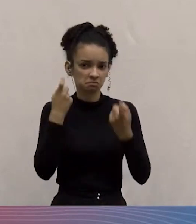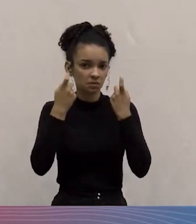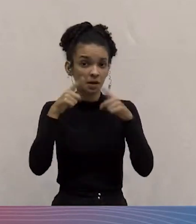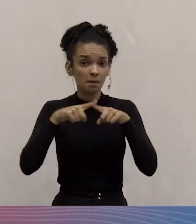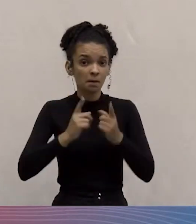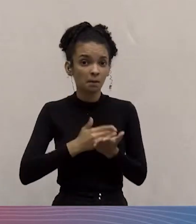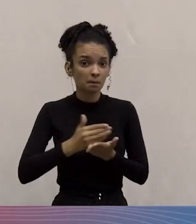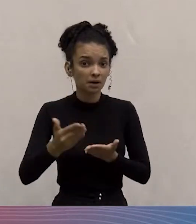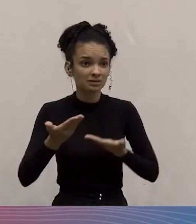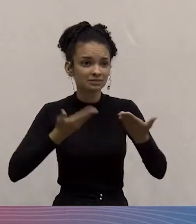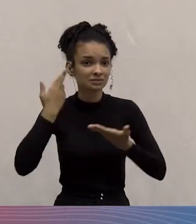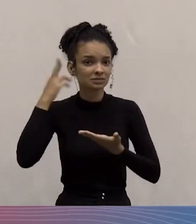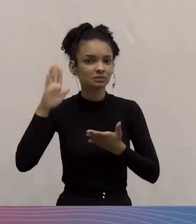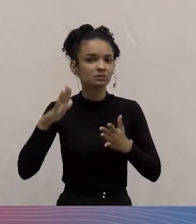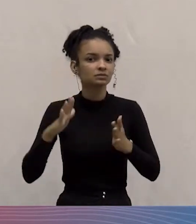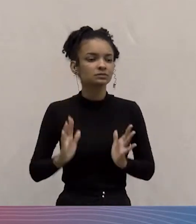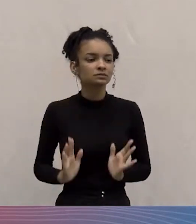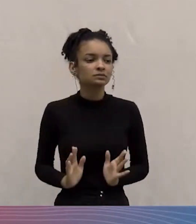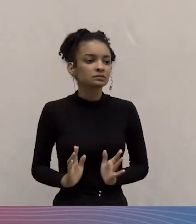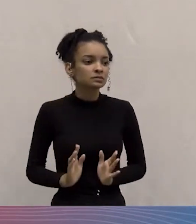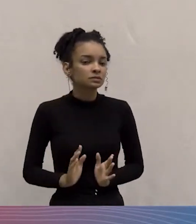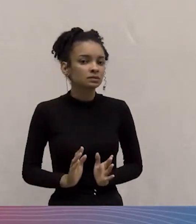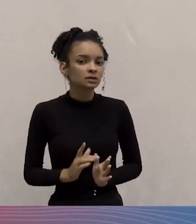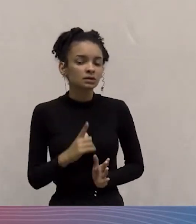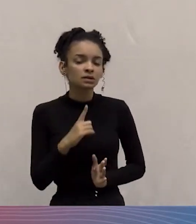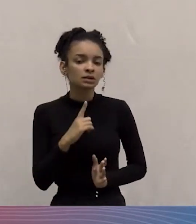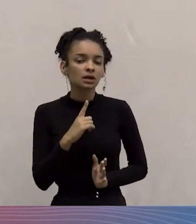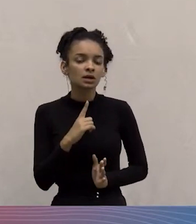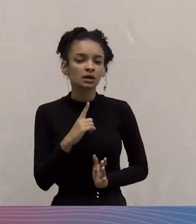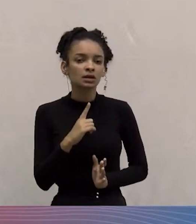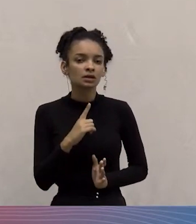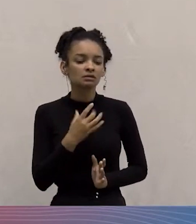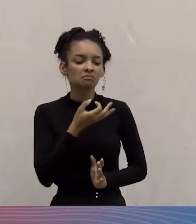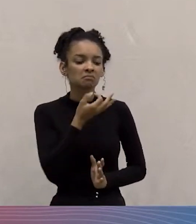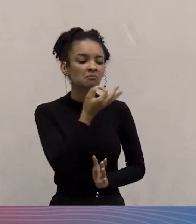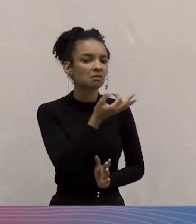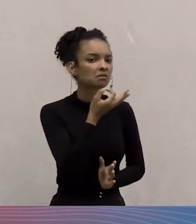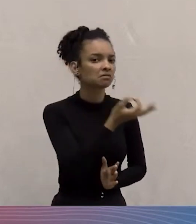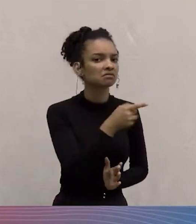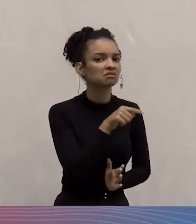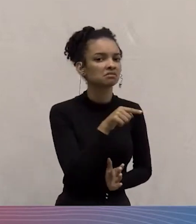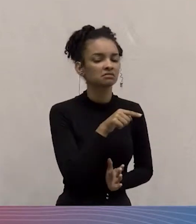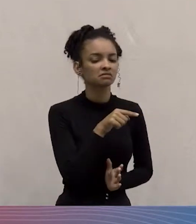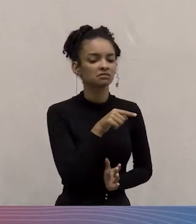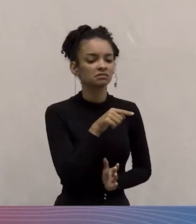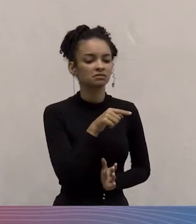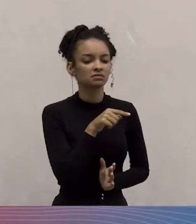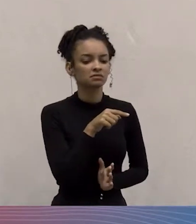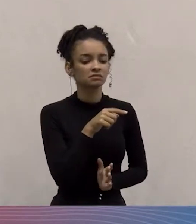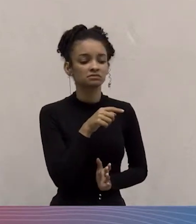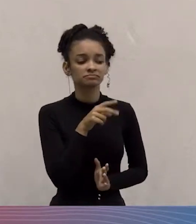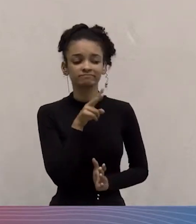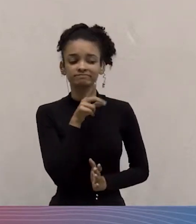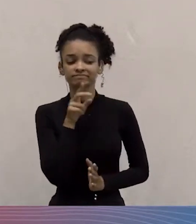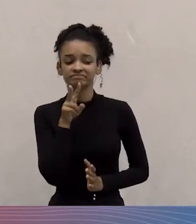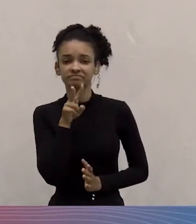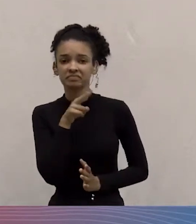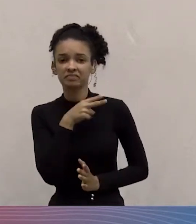Senhor, opa! Tem uma crítica aqui. Um olhar